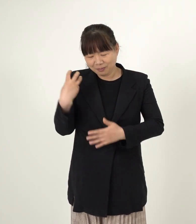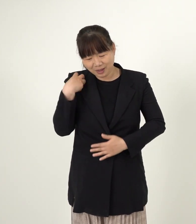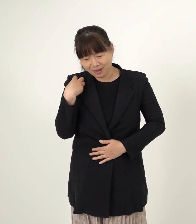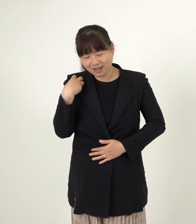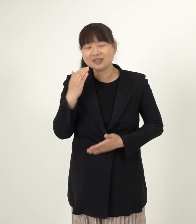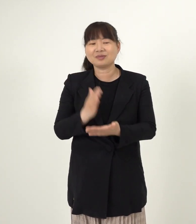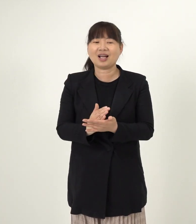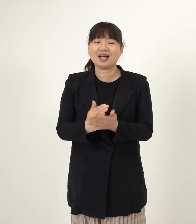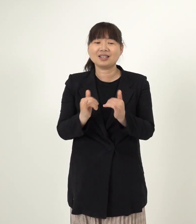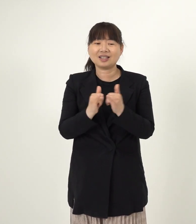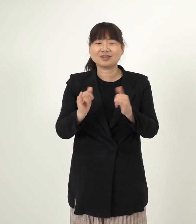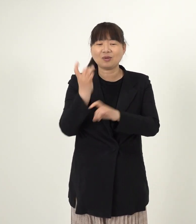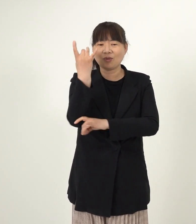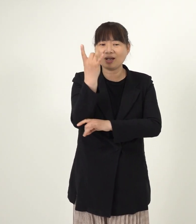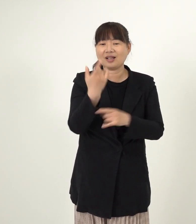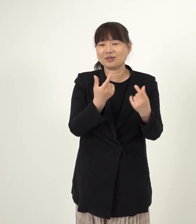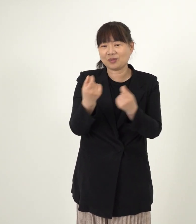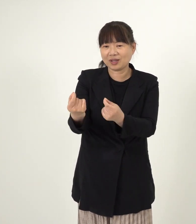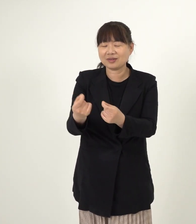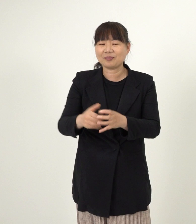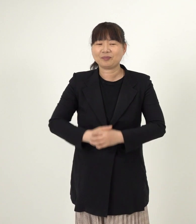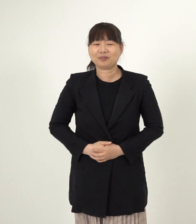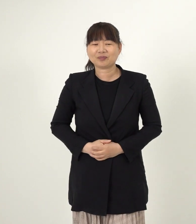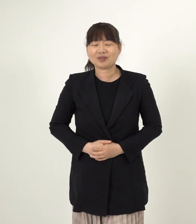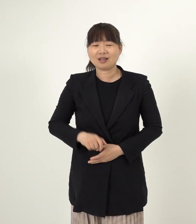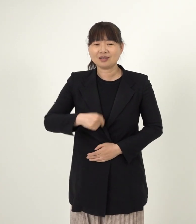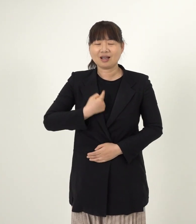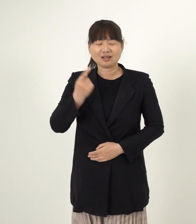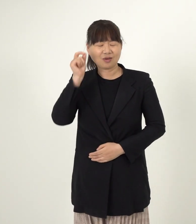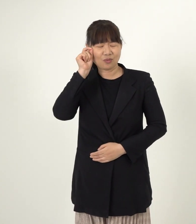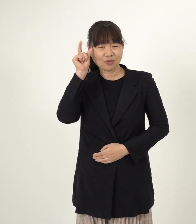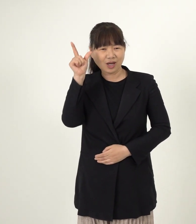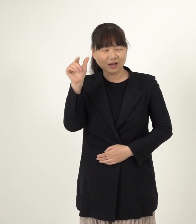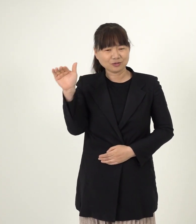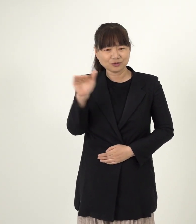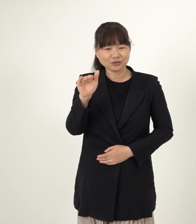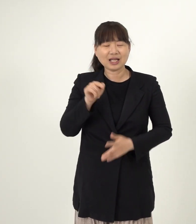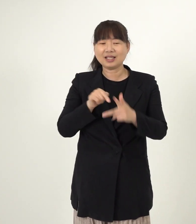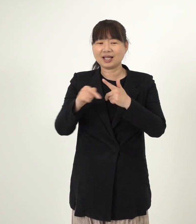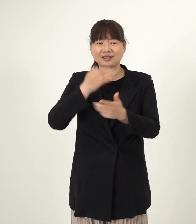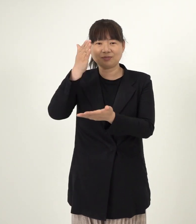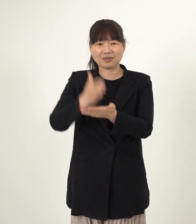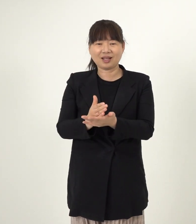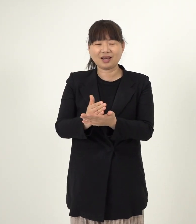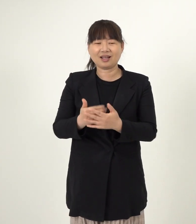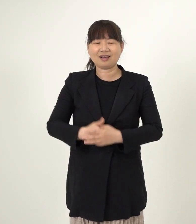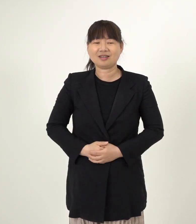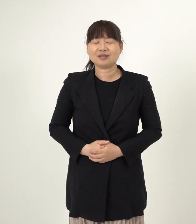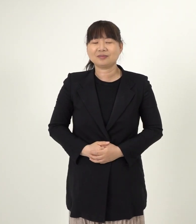그래요. 뭐 자기를 그렇게 대단한 수준으로 이해하지 마십시오.